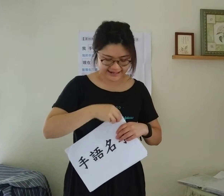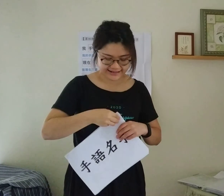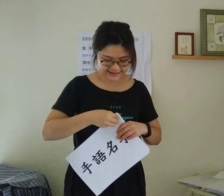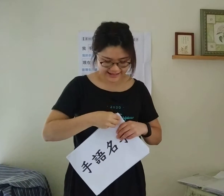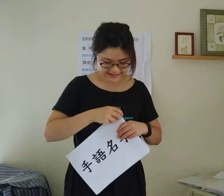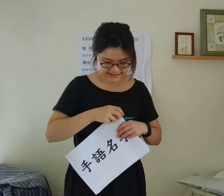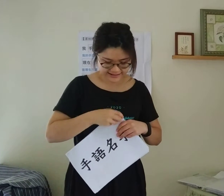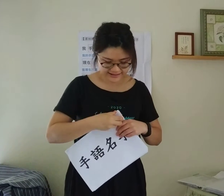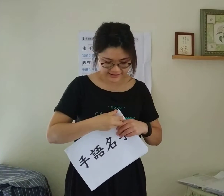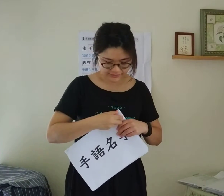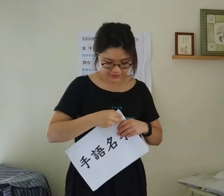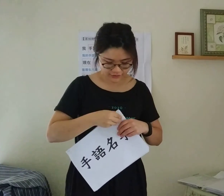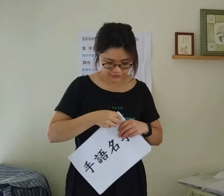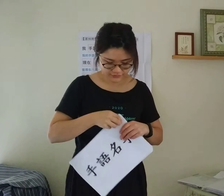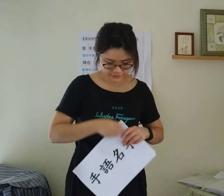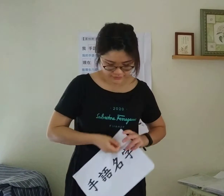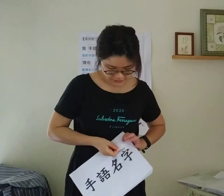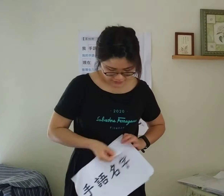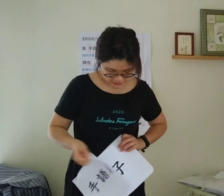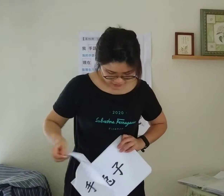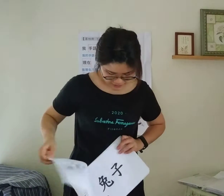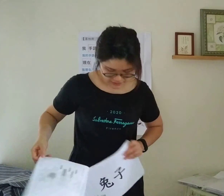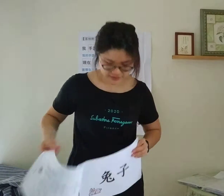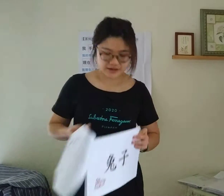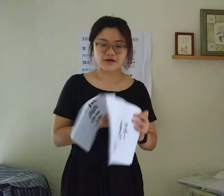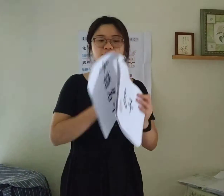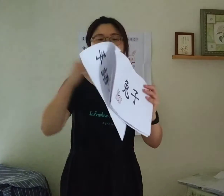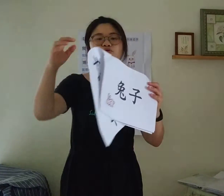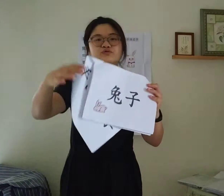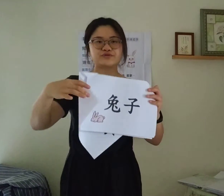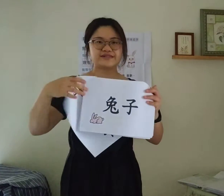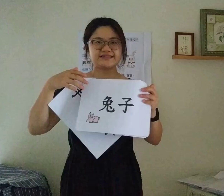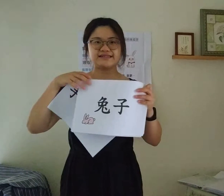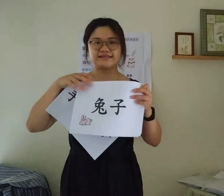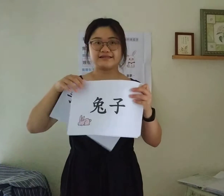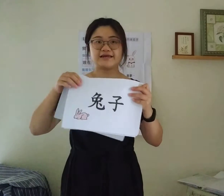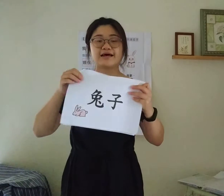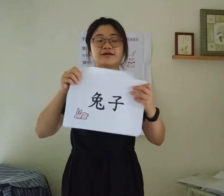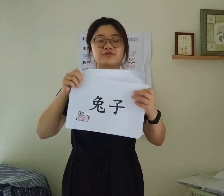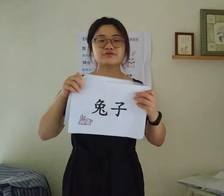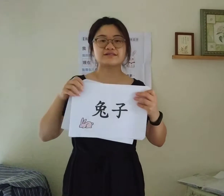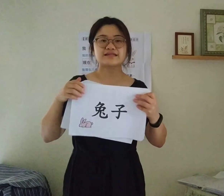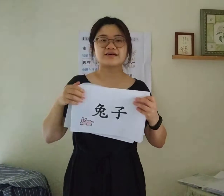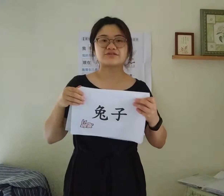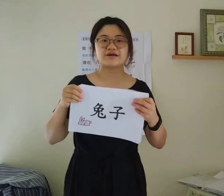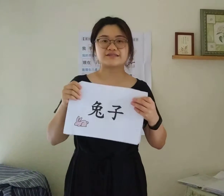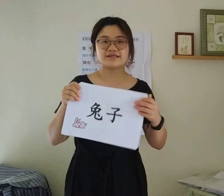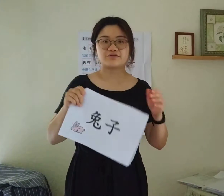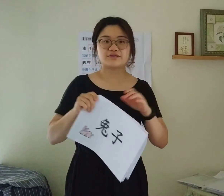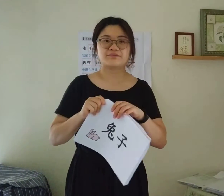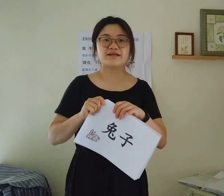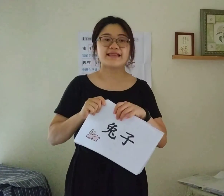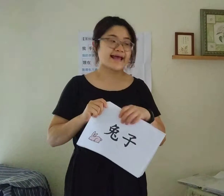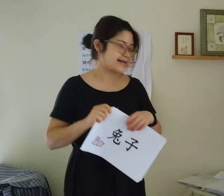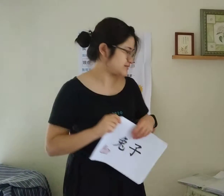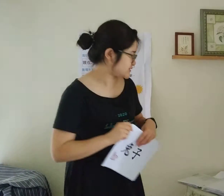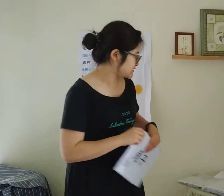一个单字是什么？是兔子。兔子呢，就要借用你们两只